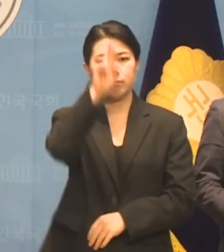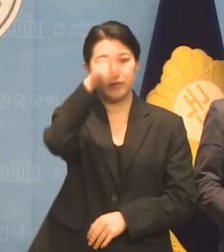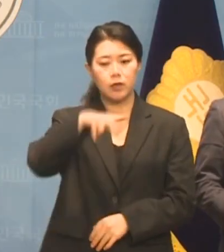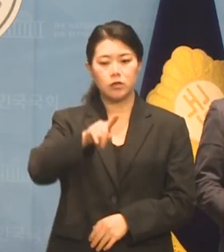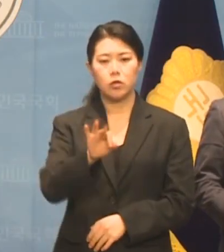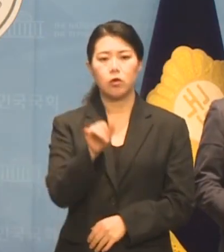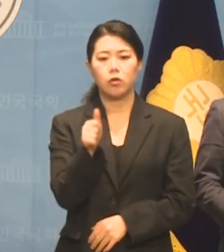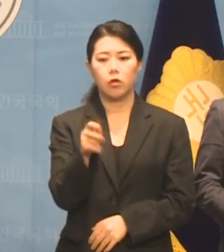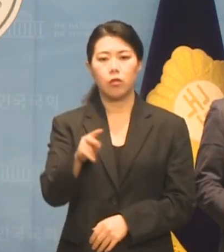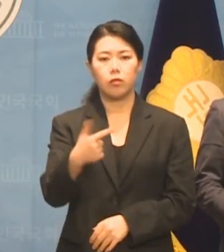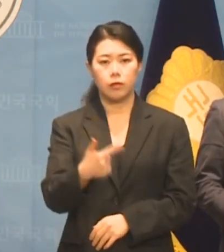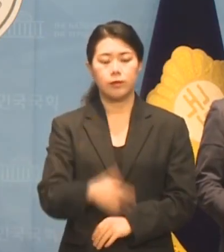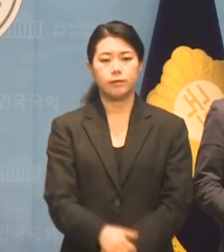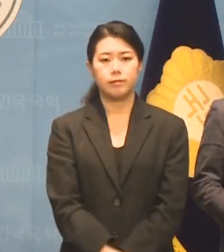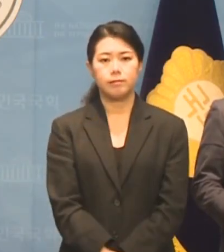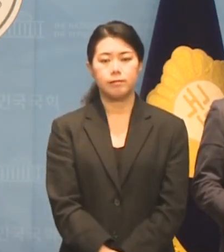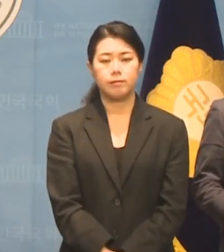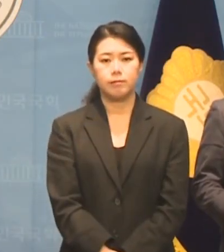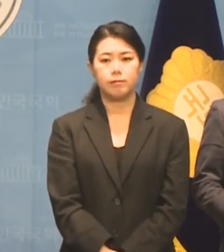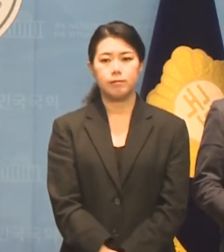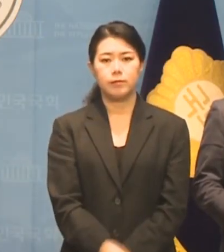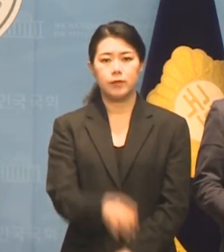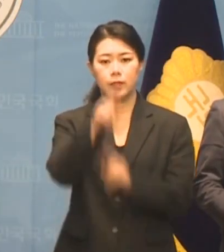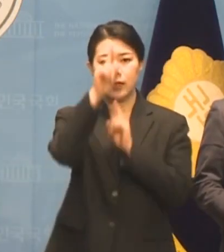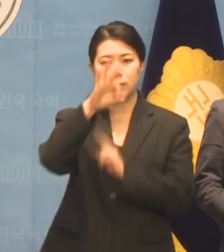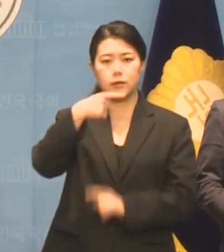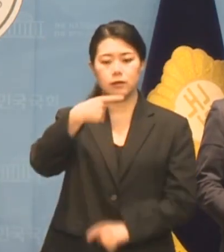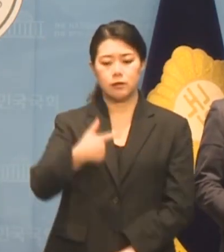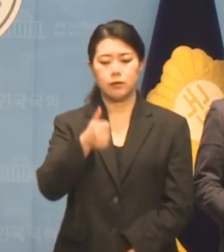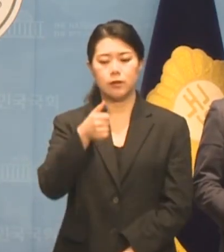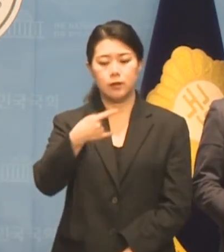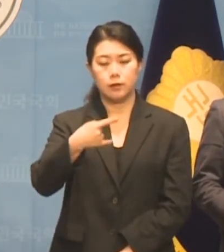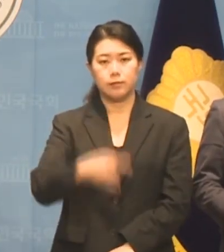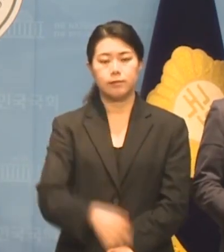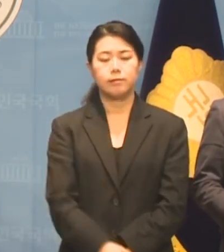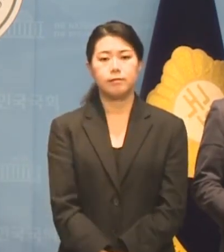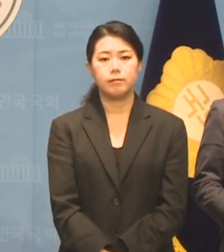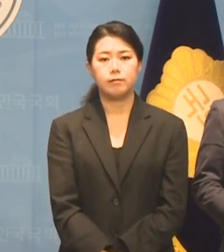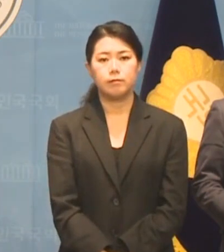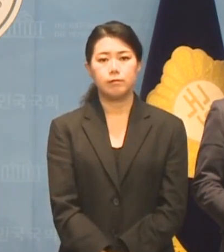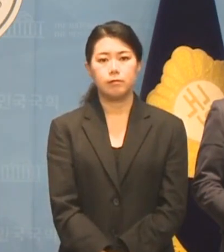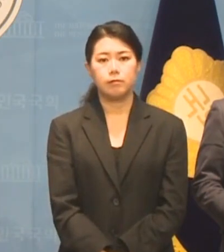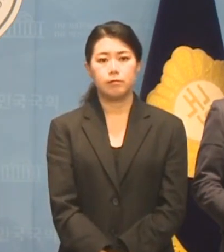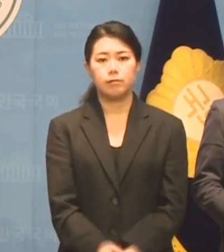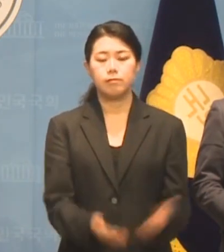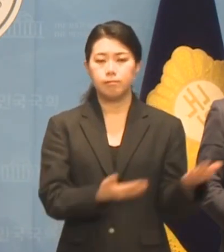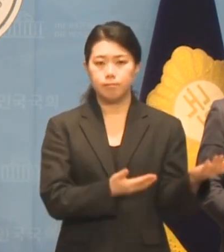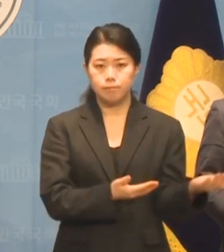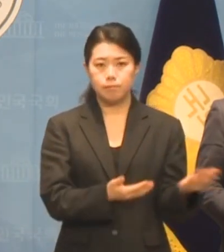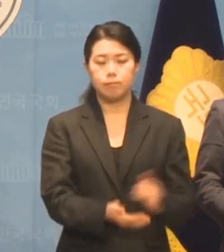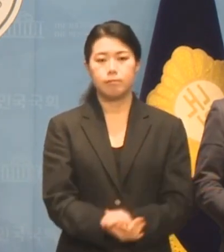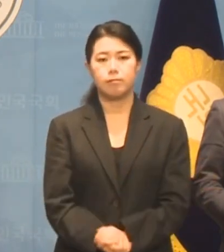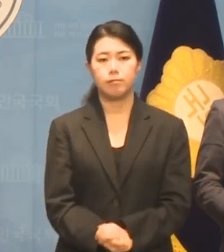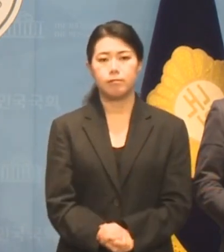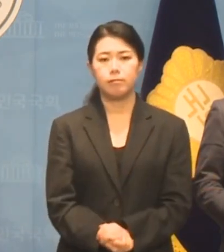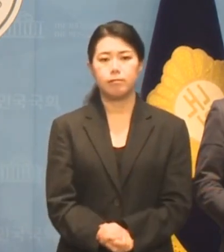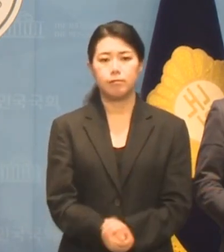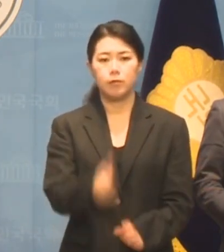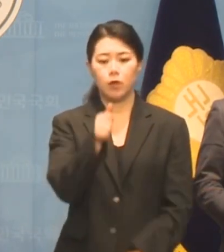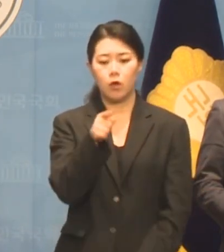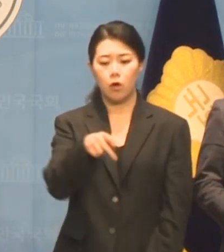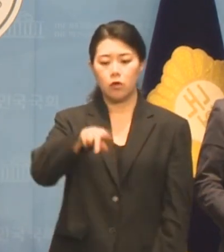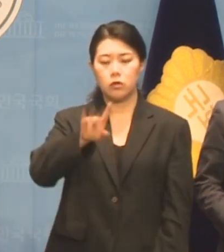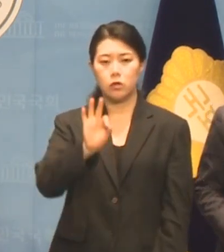박정현 의원이십니다. 그리고 이현희 의원이시고요. 그리고 제 좌측으로